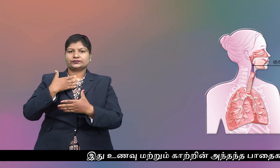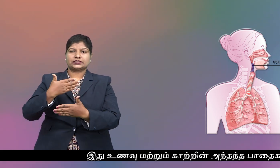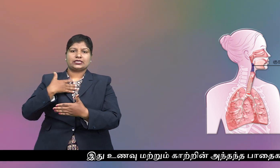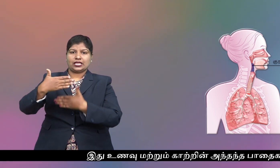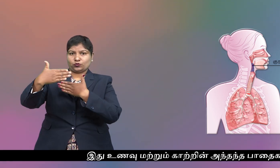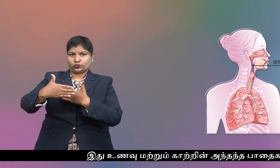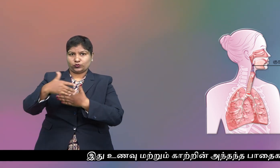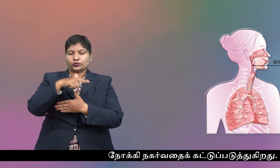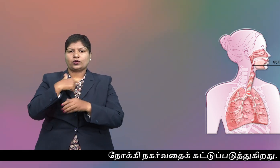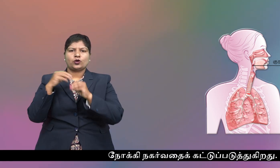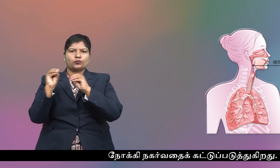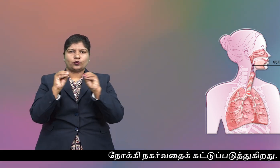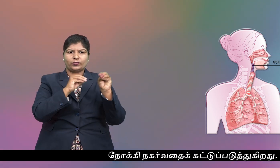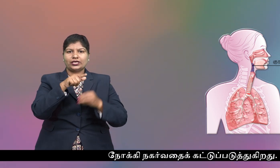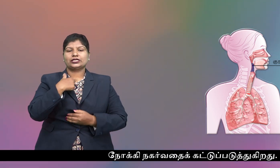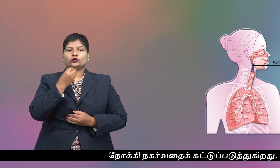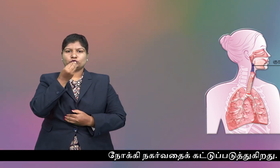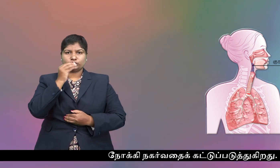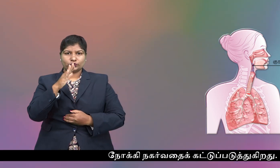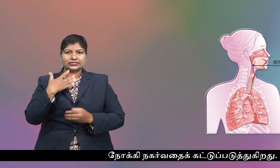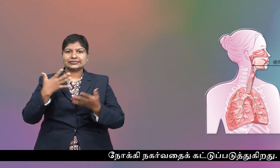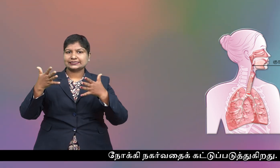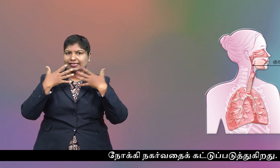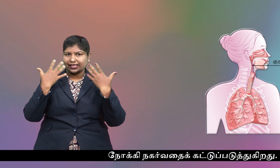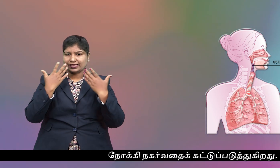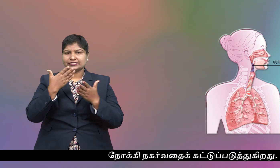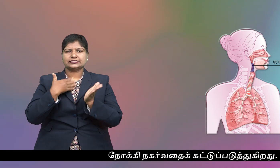அந்தந்த பாதைகளை நோக்கி நகர்வதை கட்டுப்படுத்துகிறது.